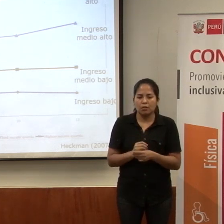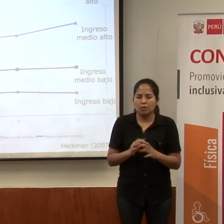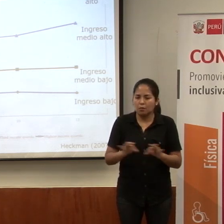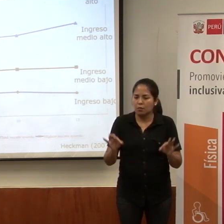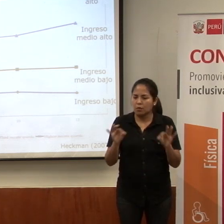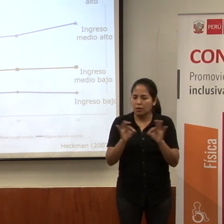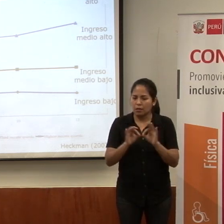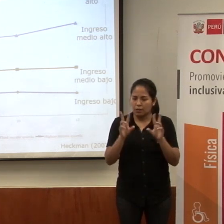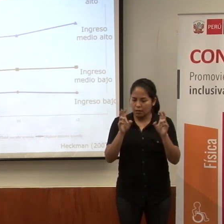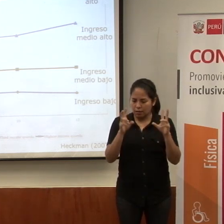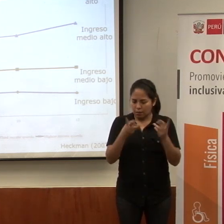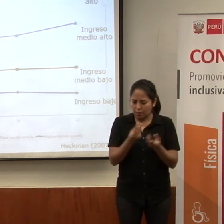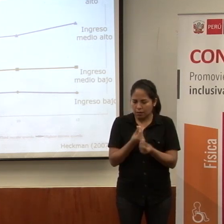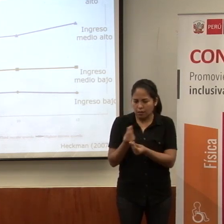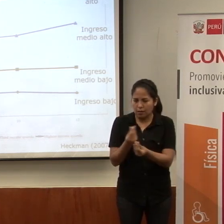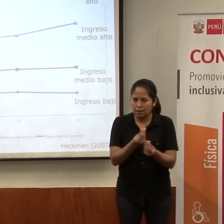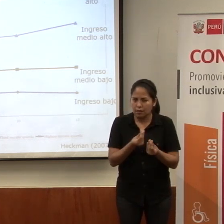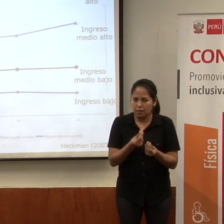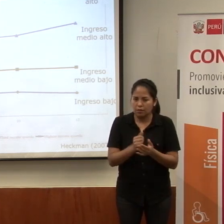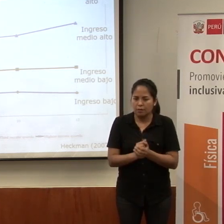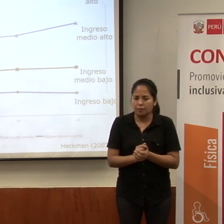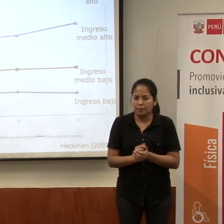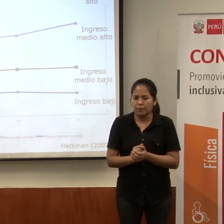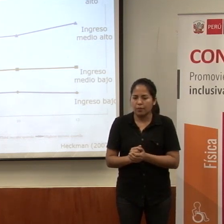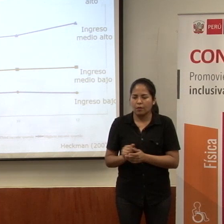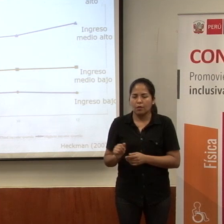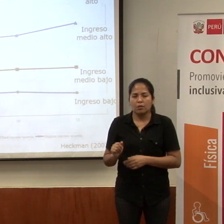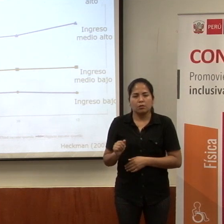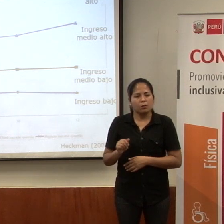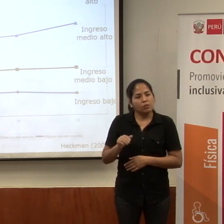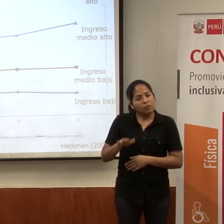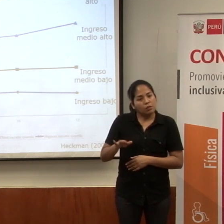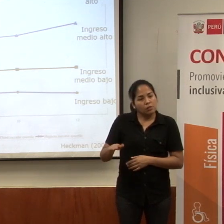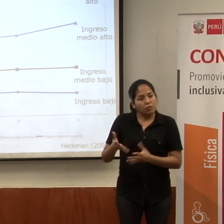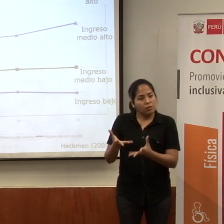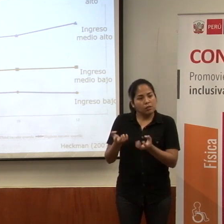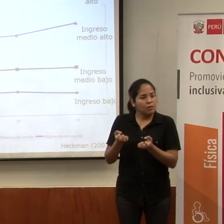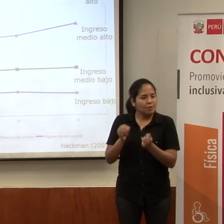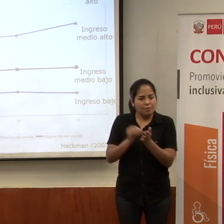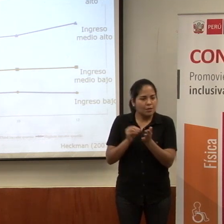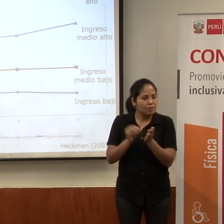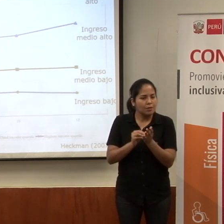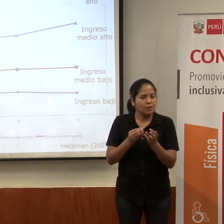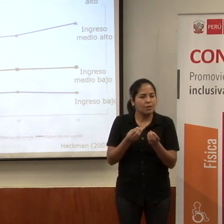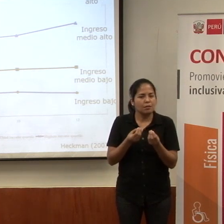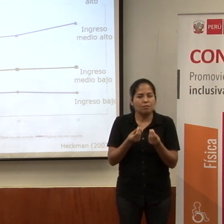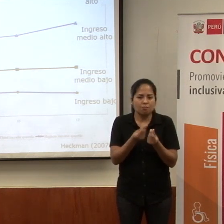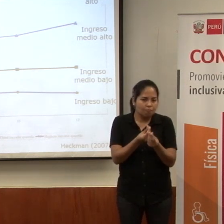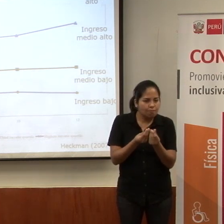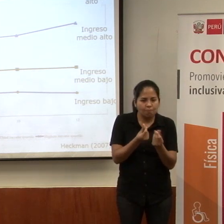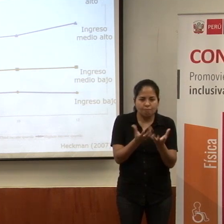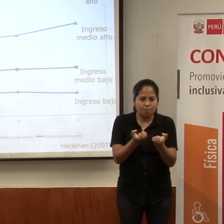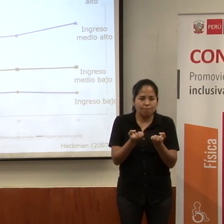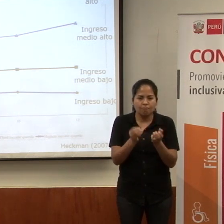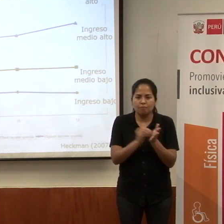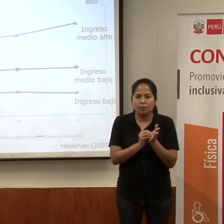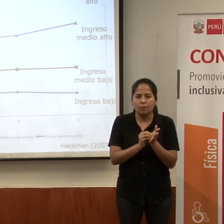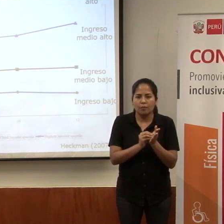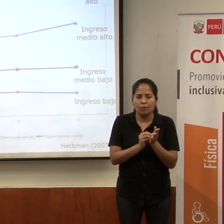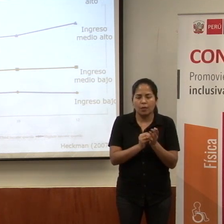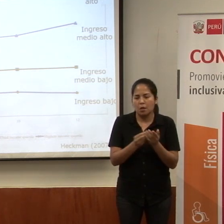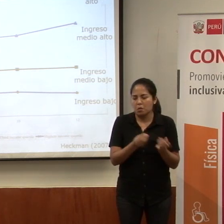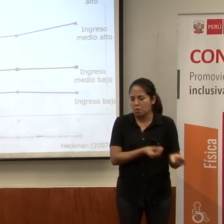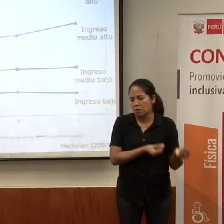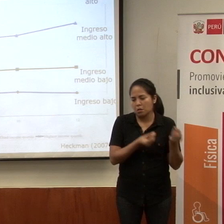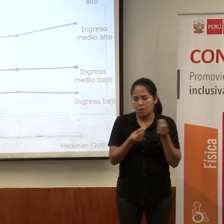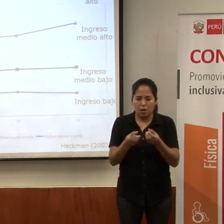ingresos. Los chicos que tienen mayores niveles de ingresos siempre han tenido mayores oportunidades, no en todos los casos, pero en promedio,